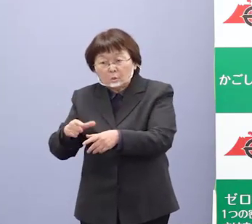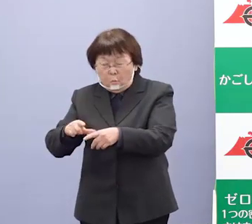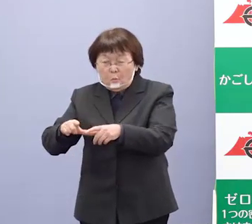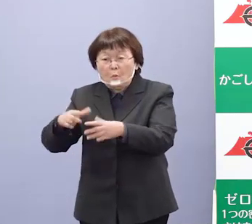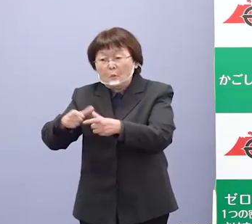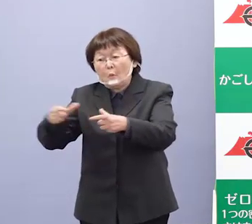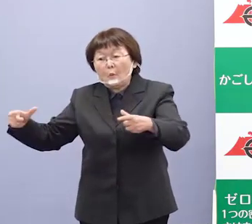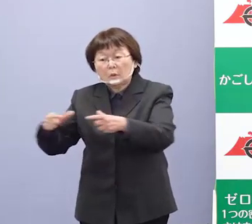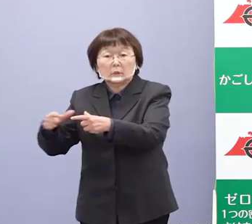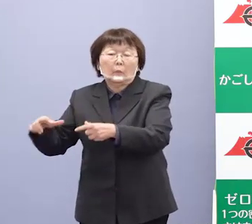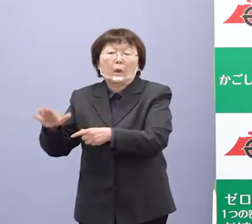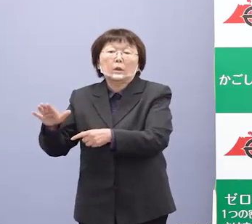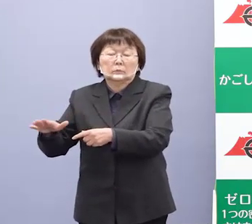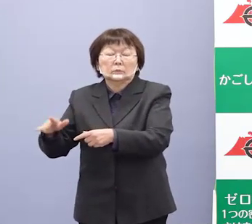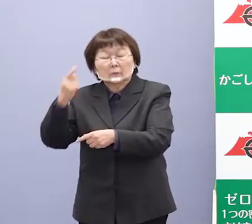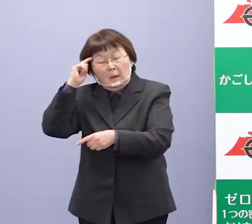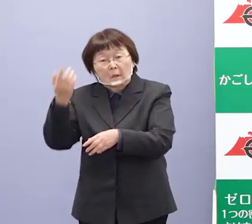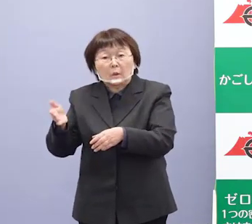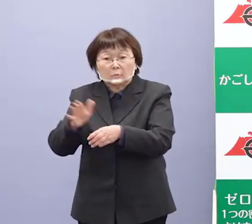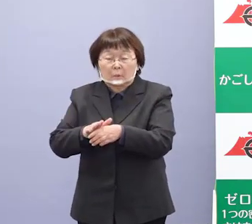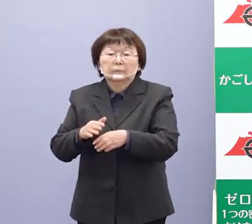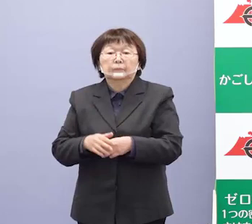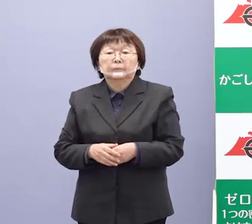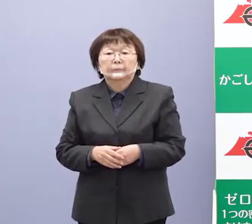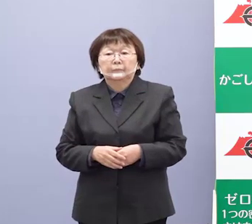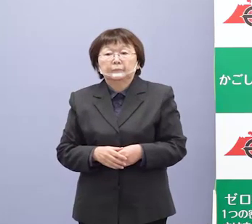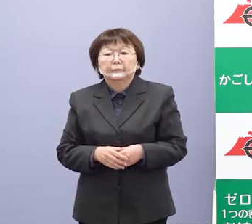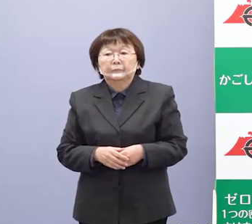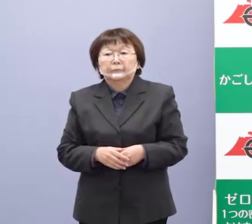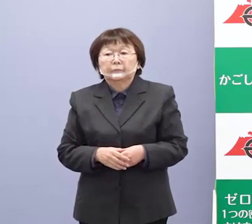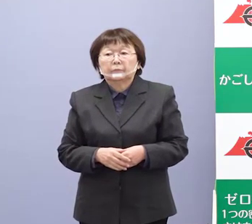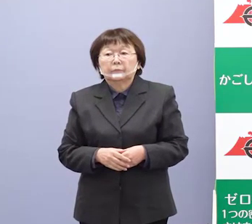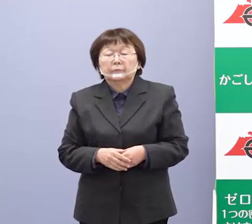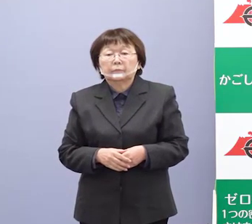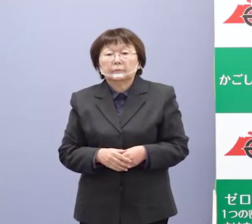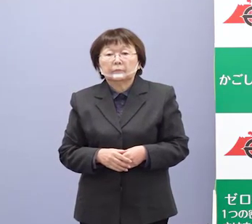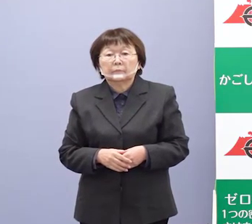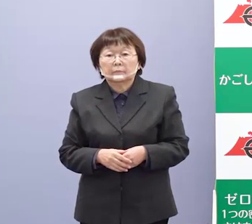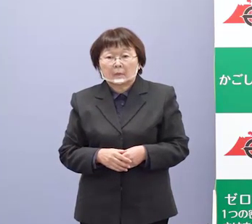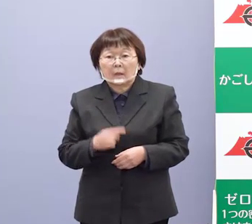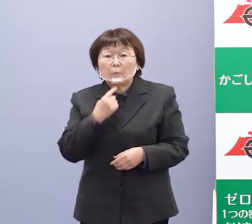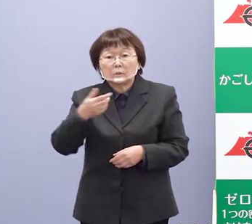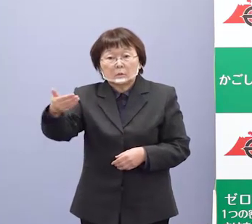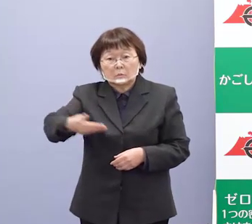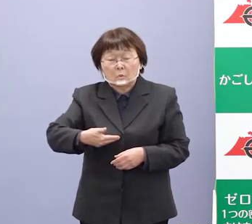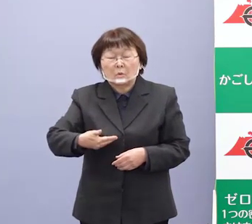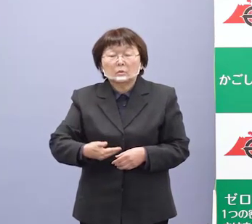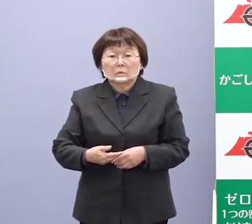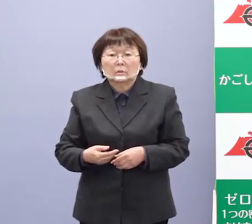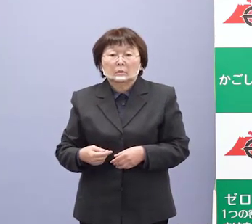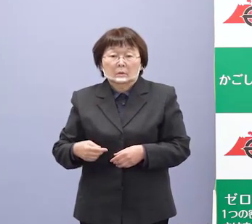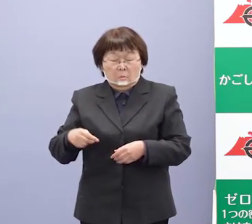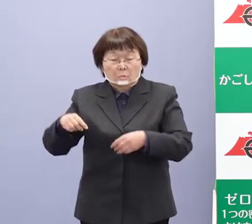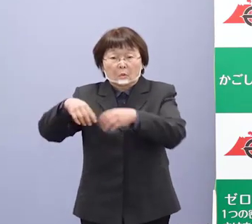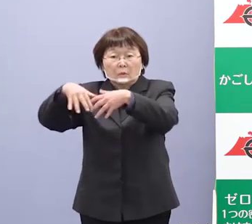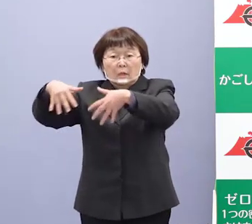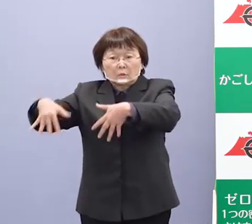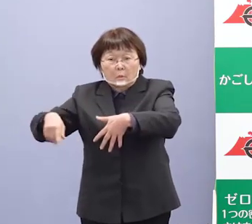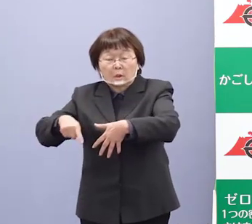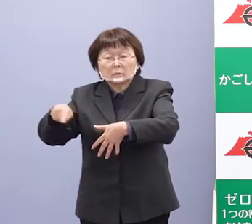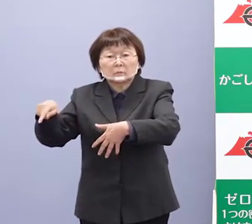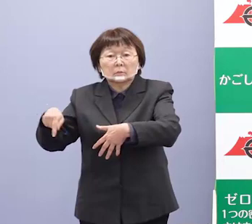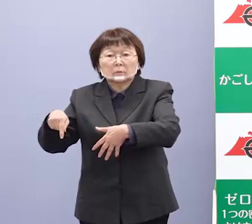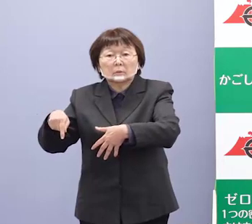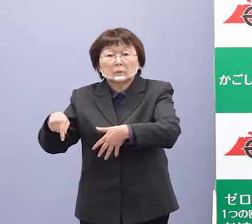協議をまずは進めていきたいというふうに考えております。 あとすみません、もう一点だけ、そのネットワークの方で、最終的